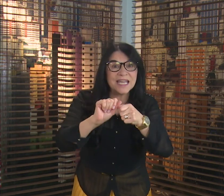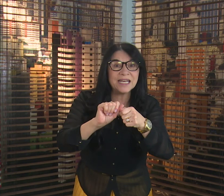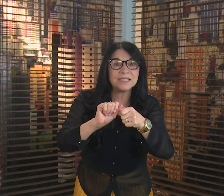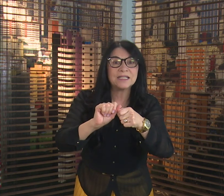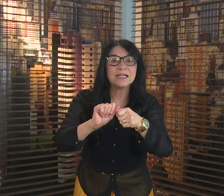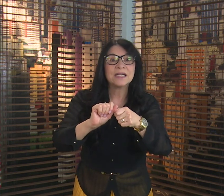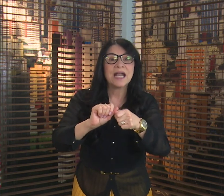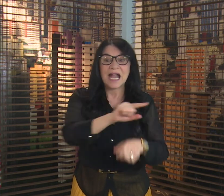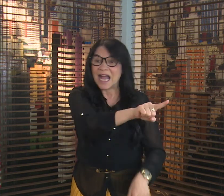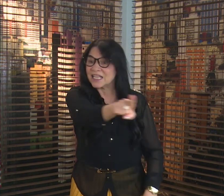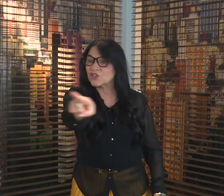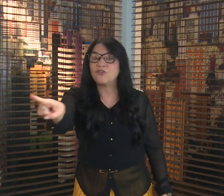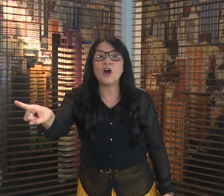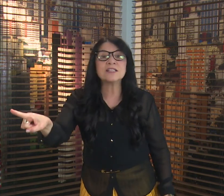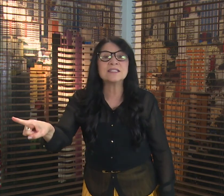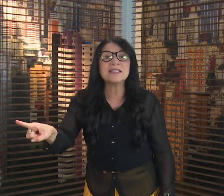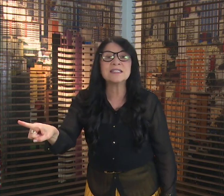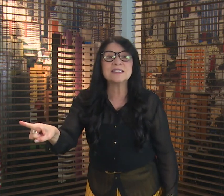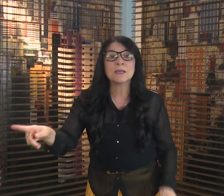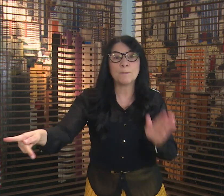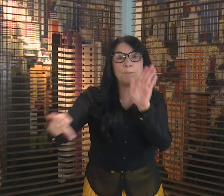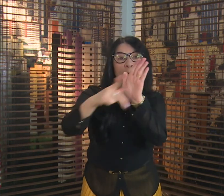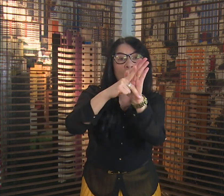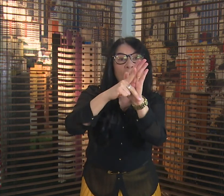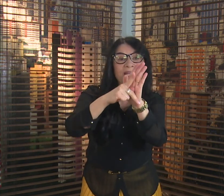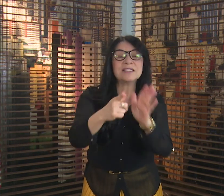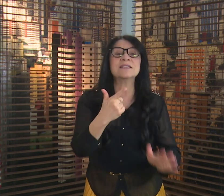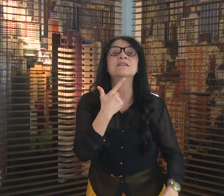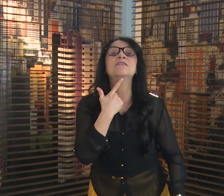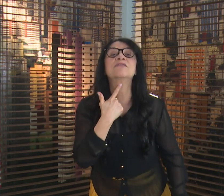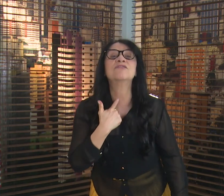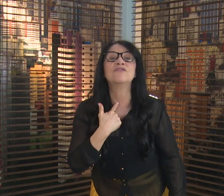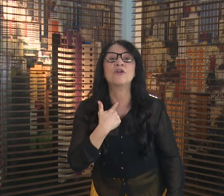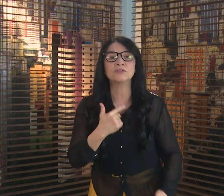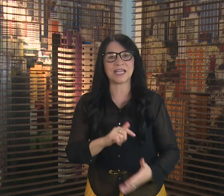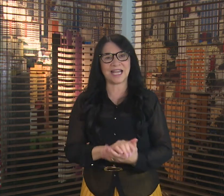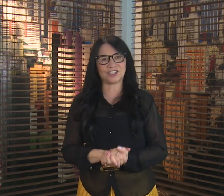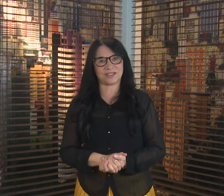fazer as vossas próprias vontades